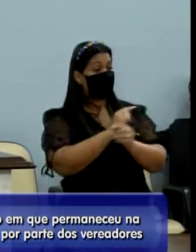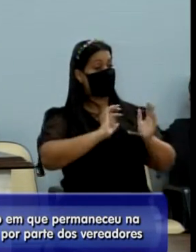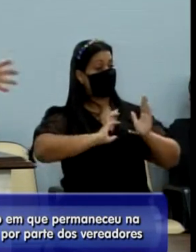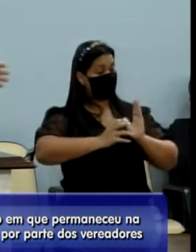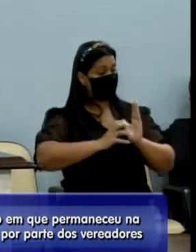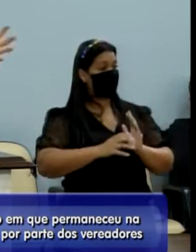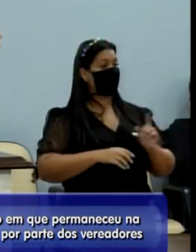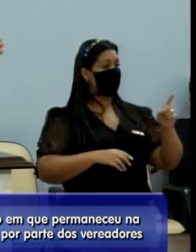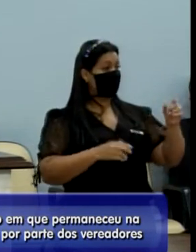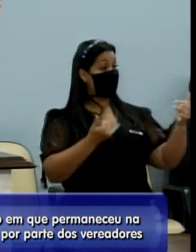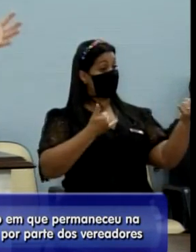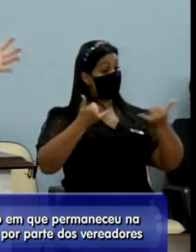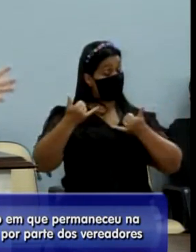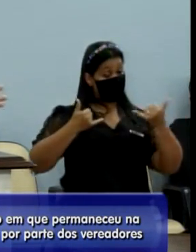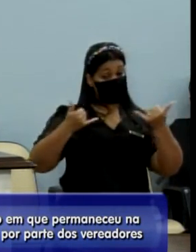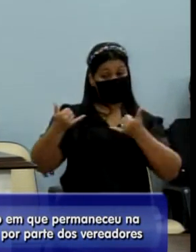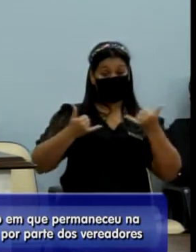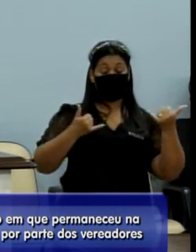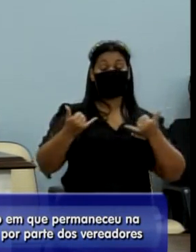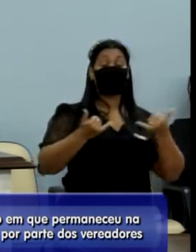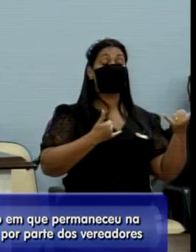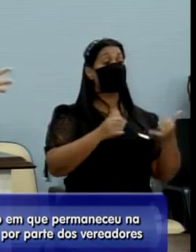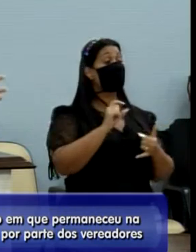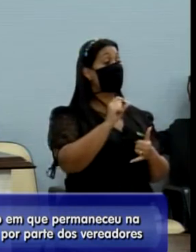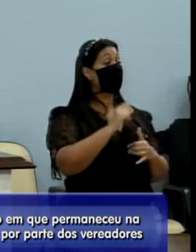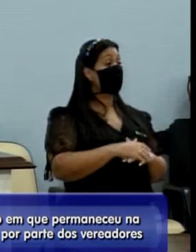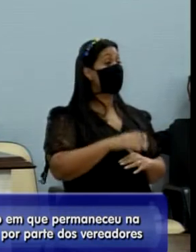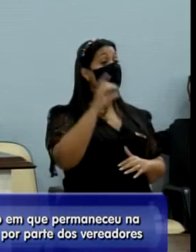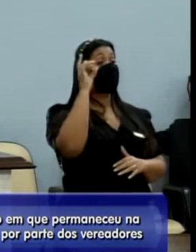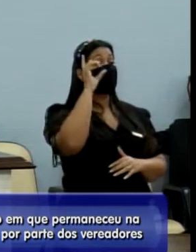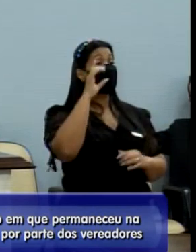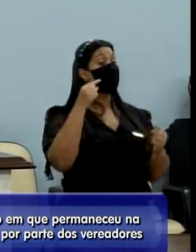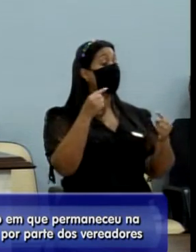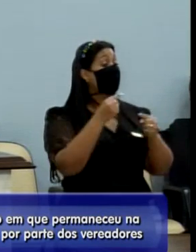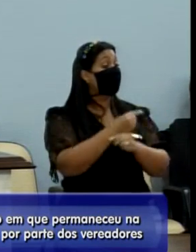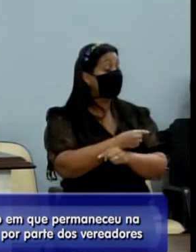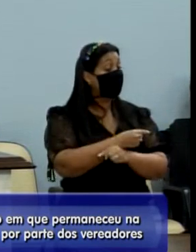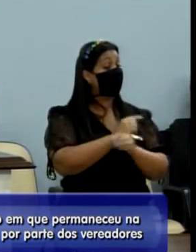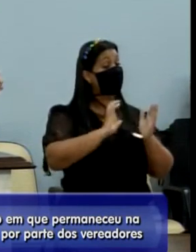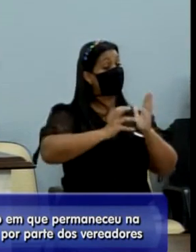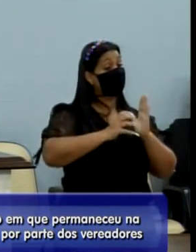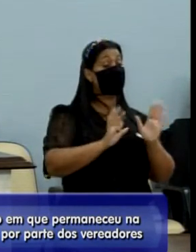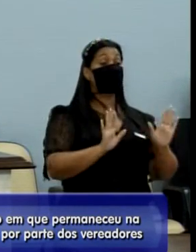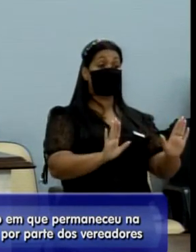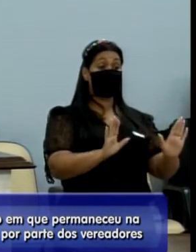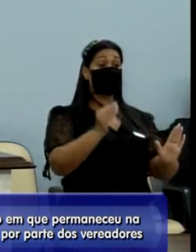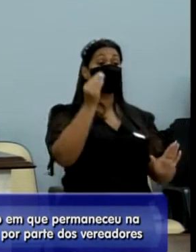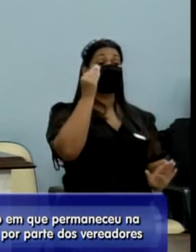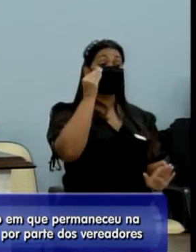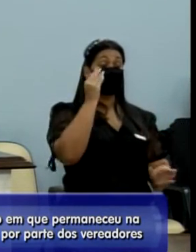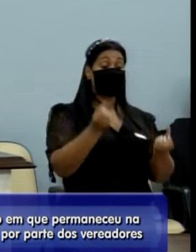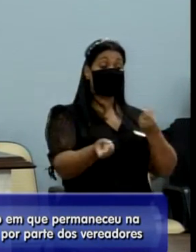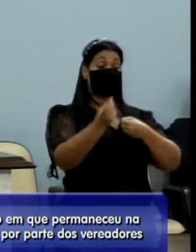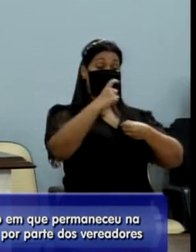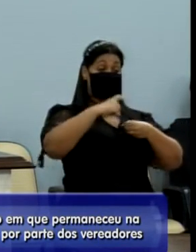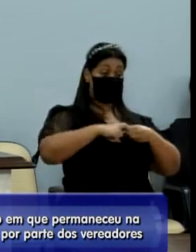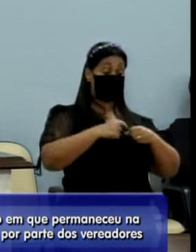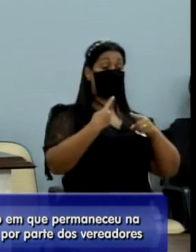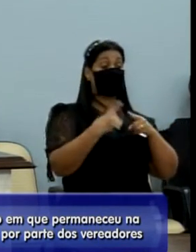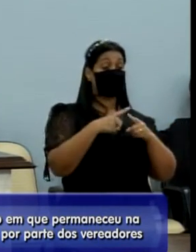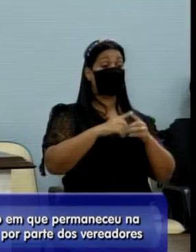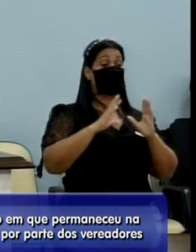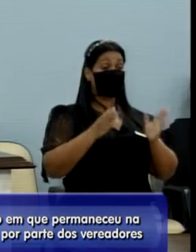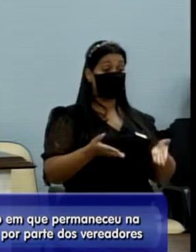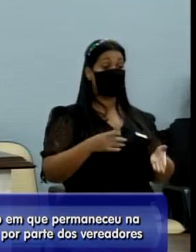estão dizendo as notícias Vira e Mexe que o Bruno Diverge do partido não você tá tentando convergir porque aqui já